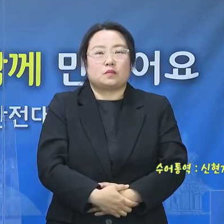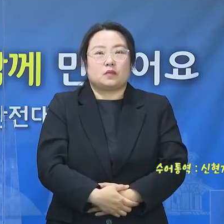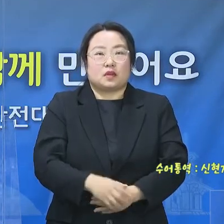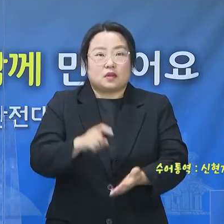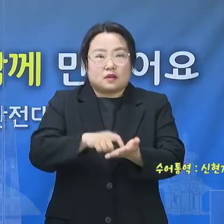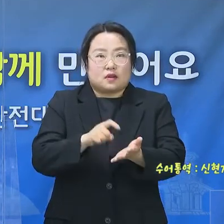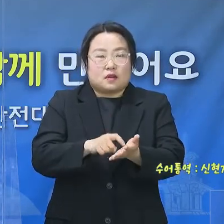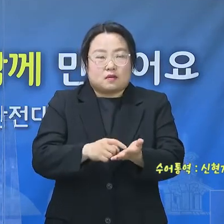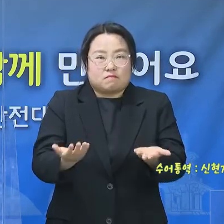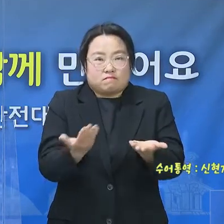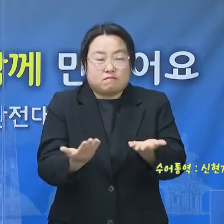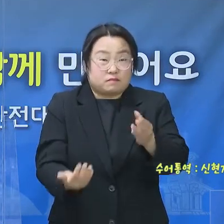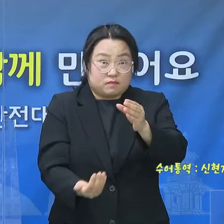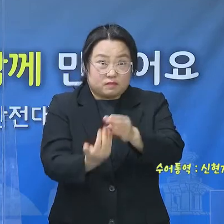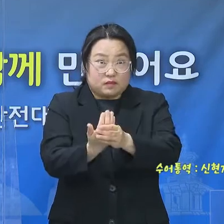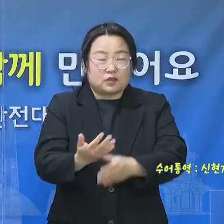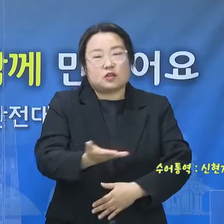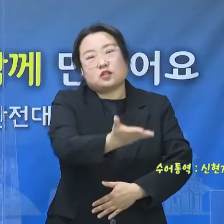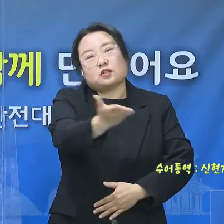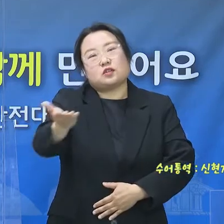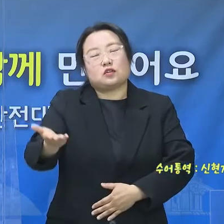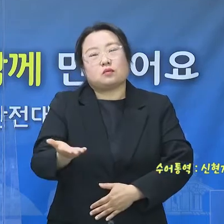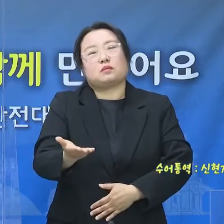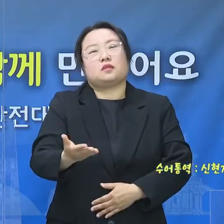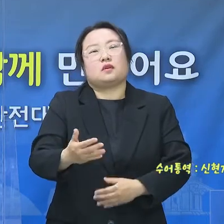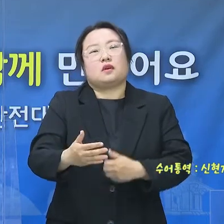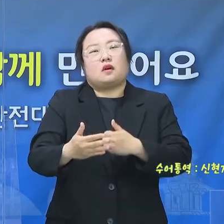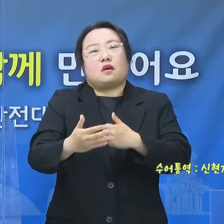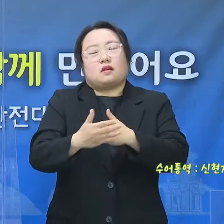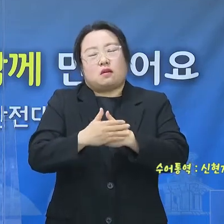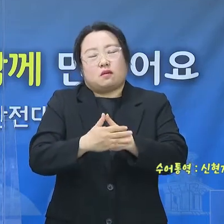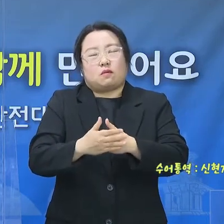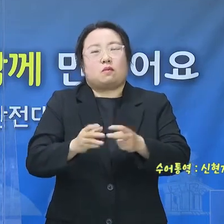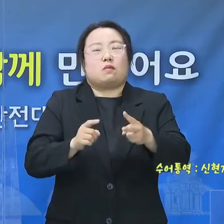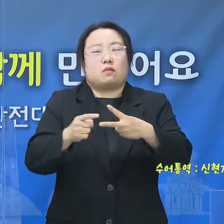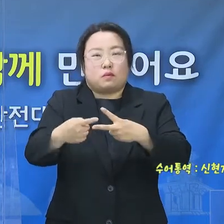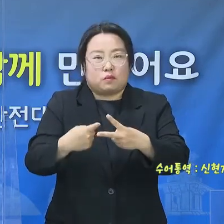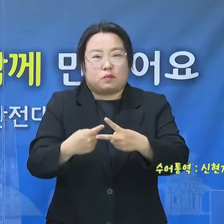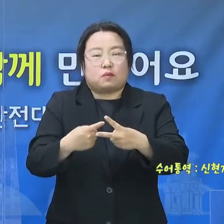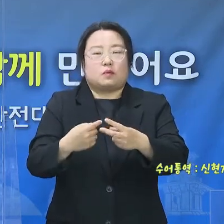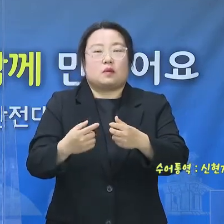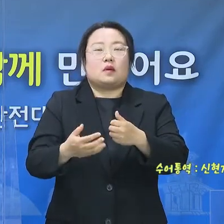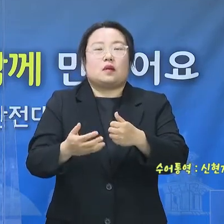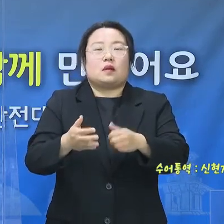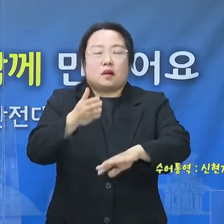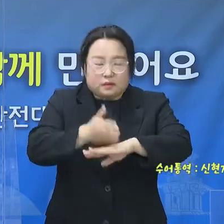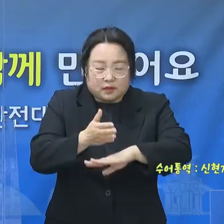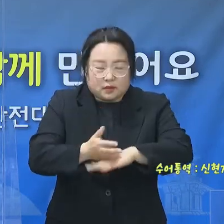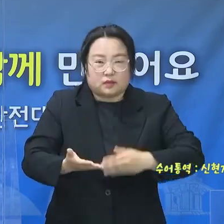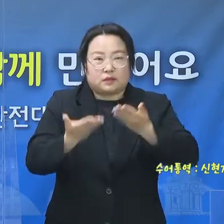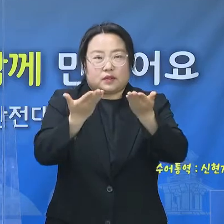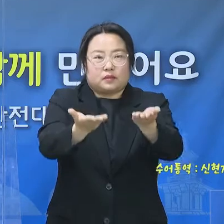긴급한 상황에 시민 여러분들께서 보여주신 적극적인 이해와 협조 에 다시 한 번 감사드립니다